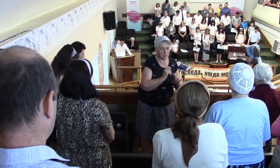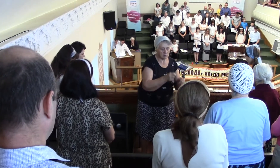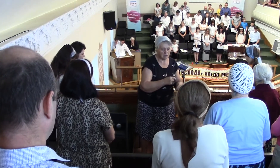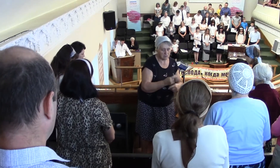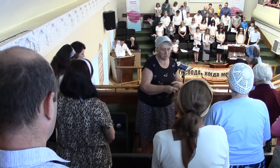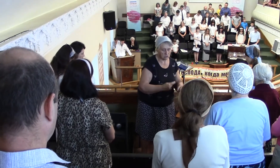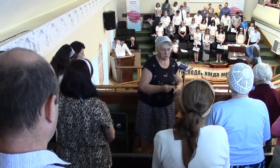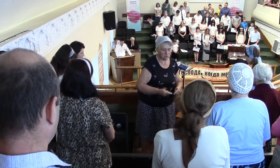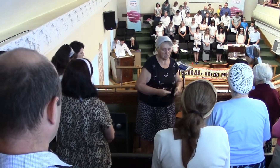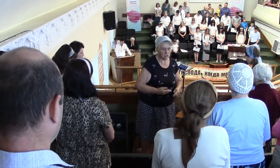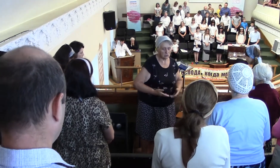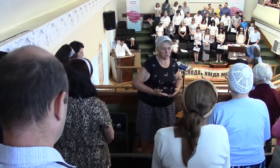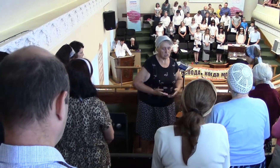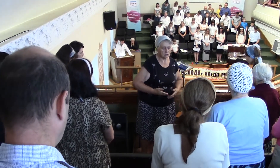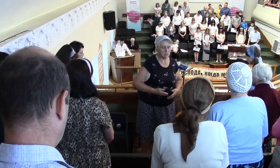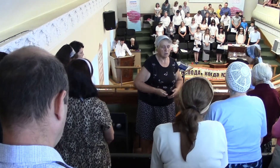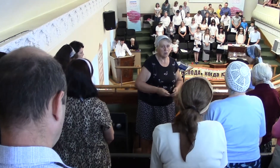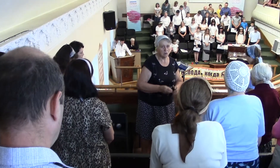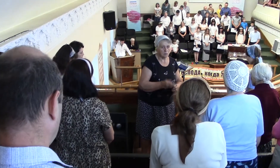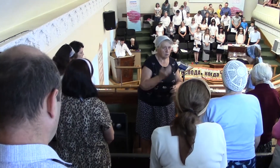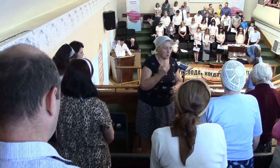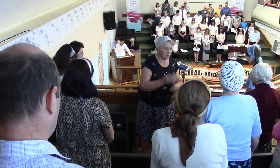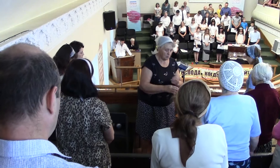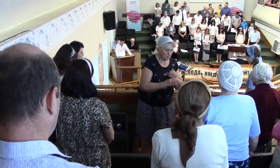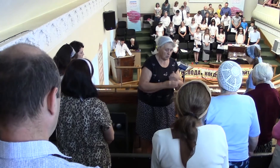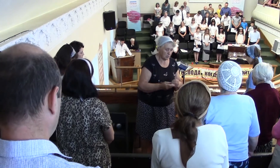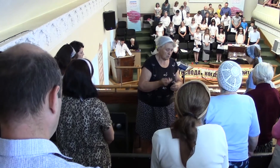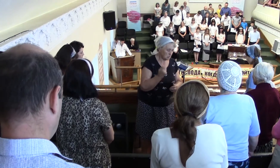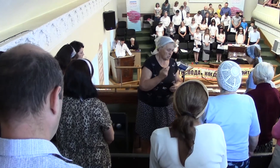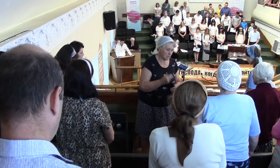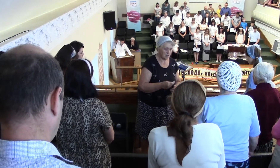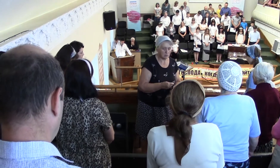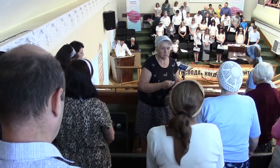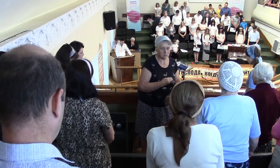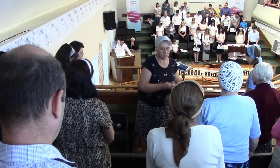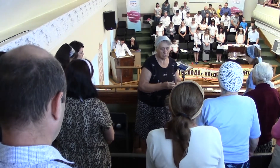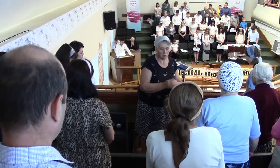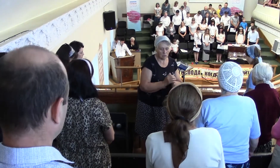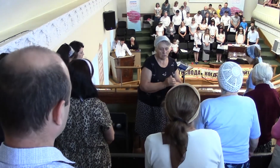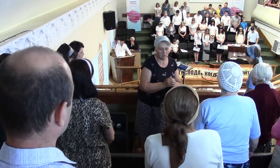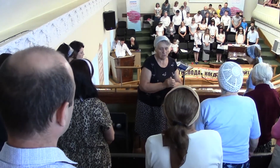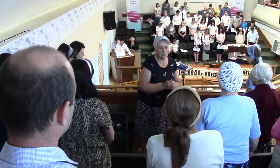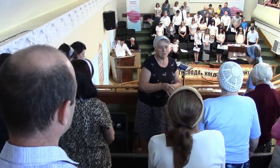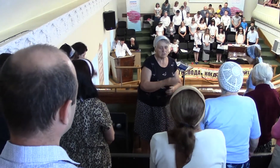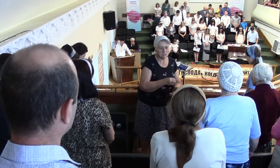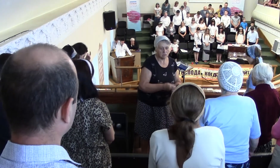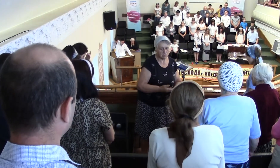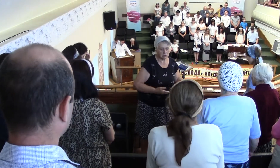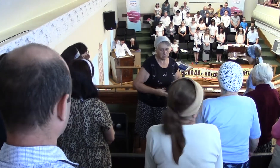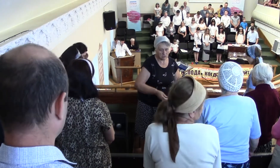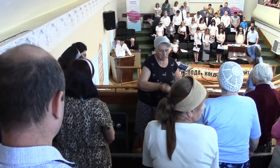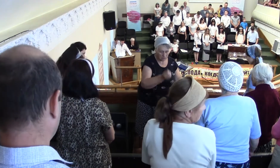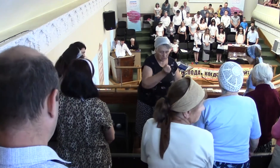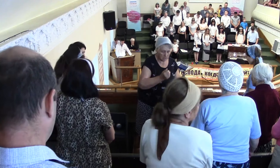жизни постоянно благодарить Тебя и в молитвах наших, и всей нашей жизнью прославлять